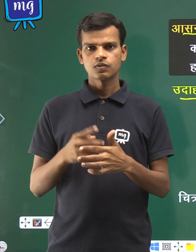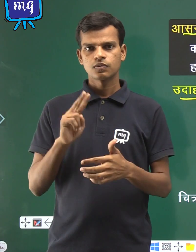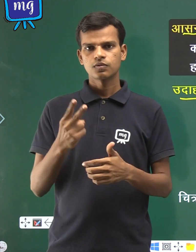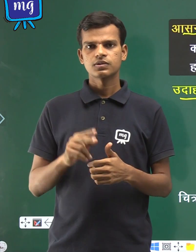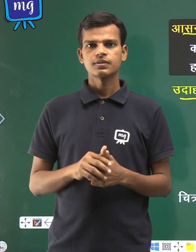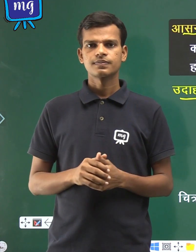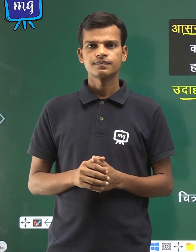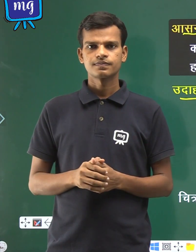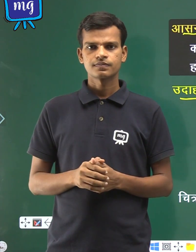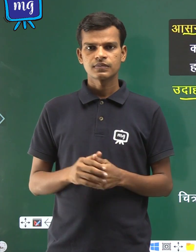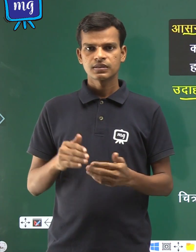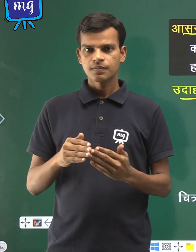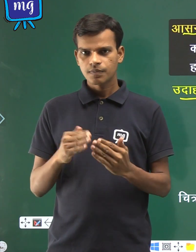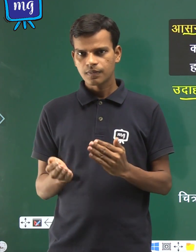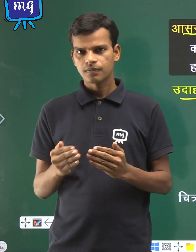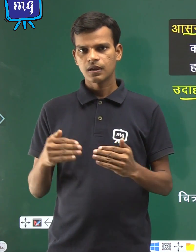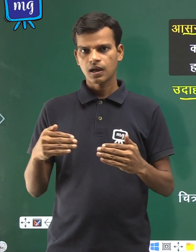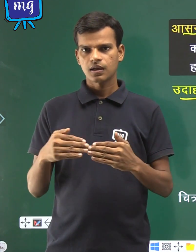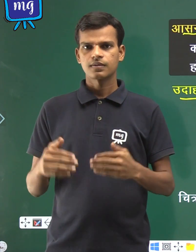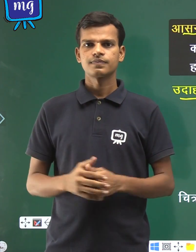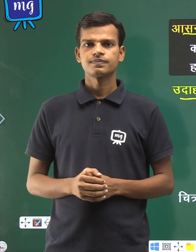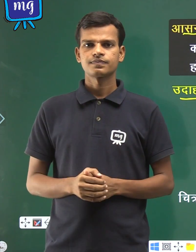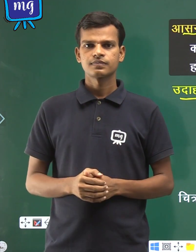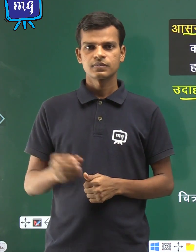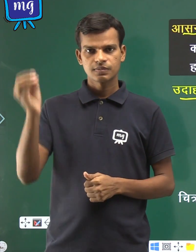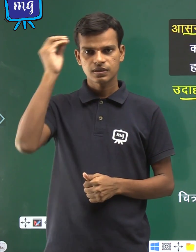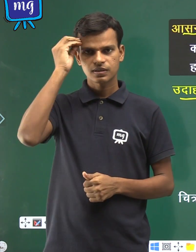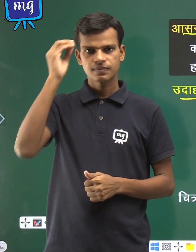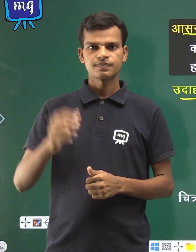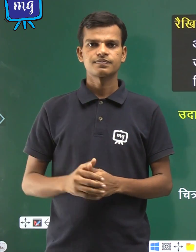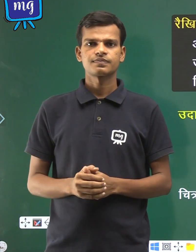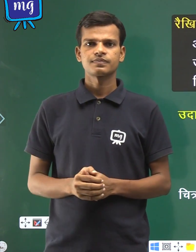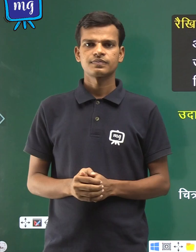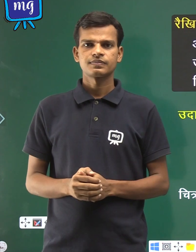से संलग्न है। समझ आ गया?